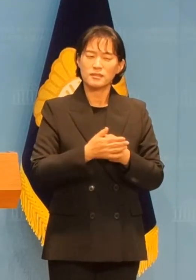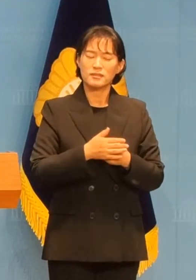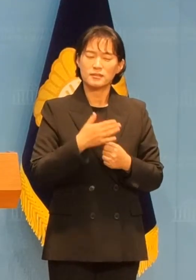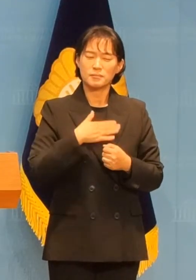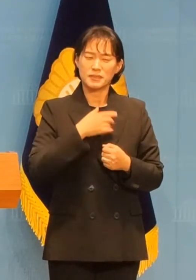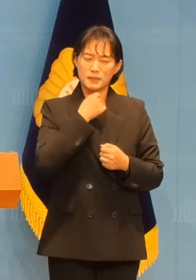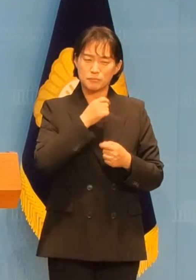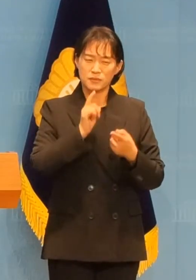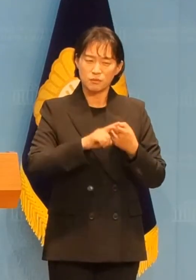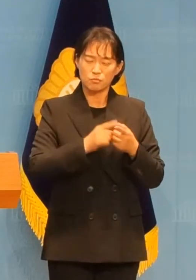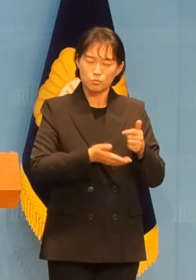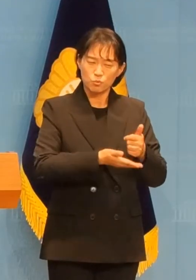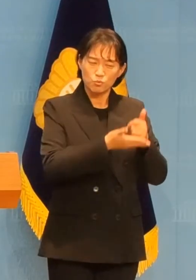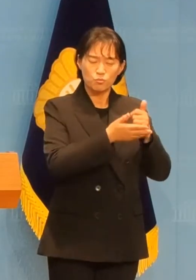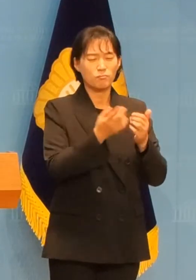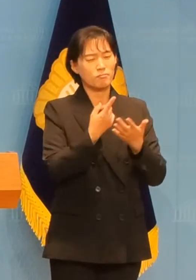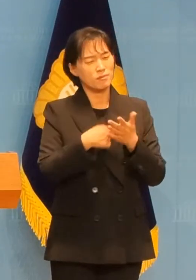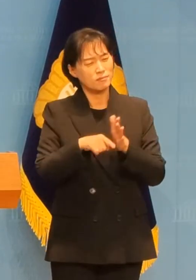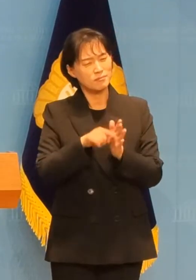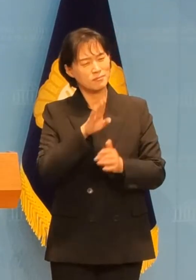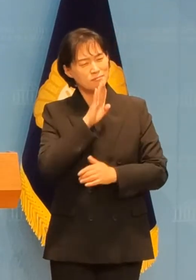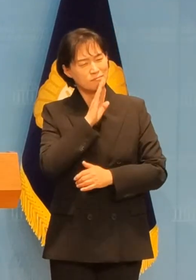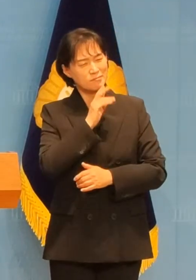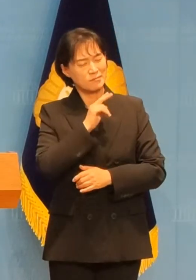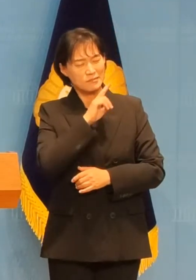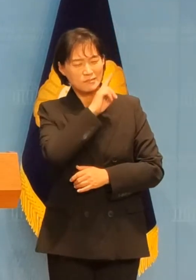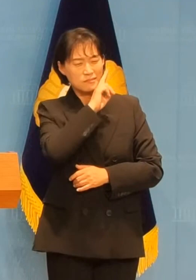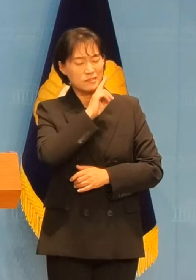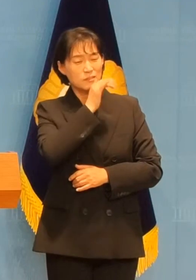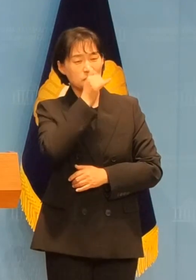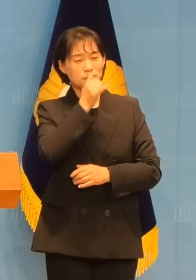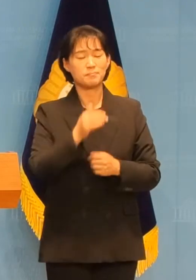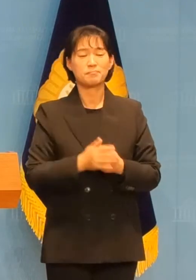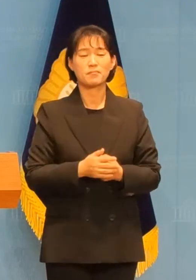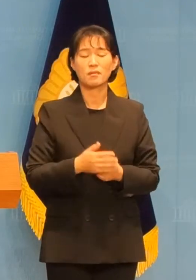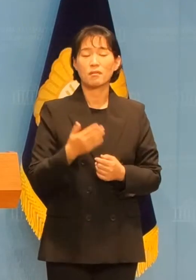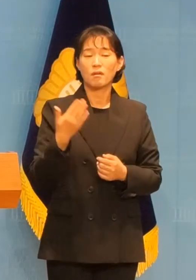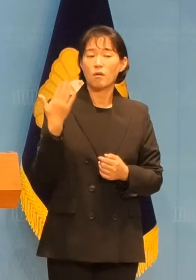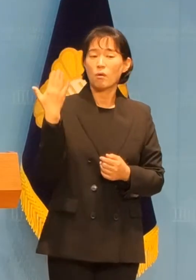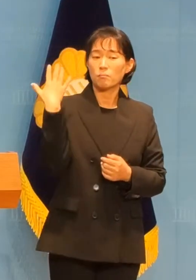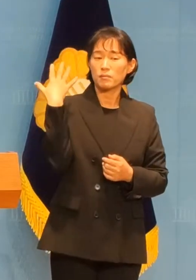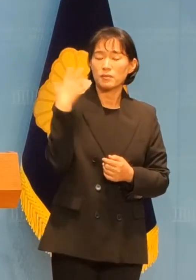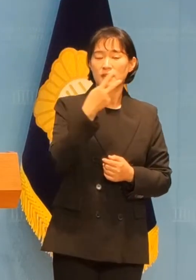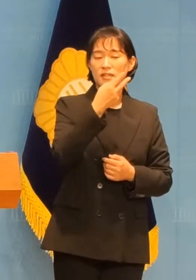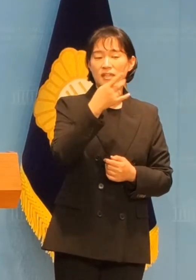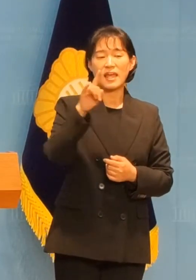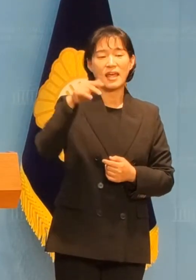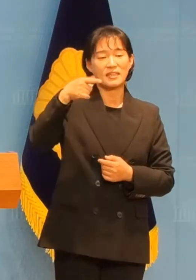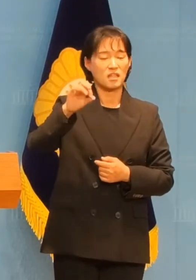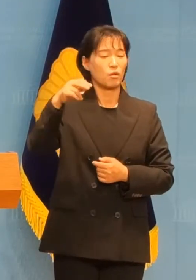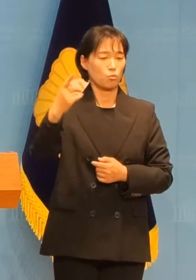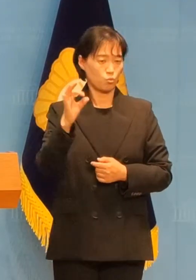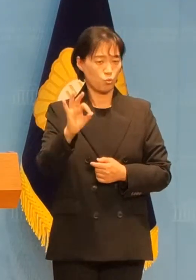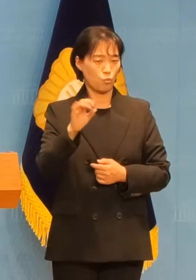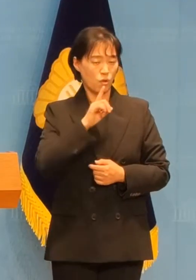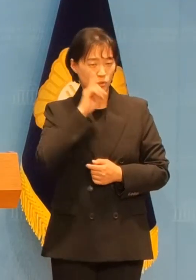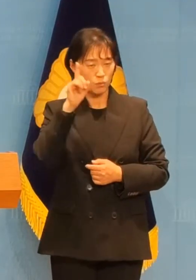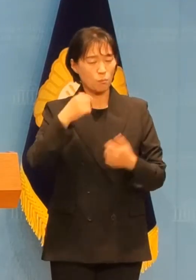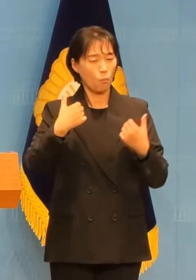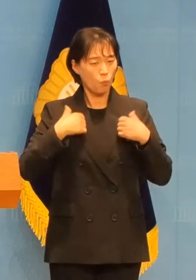가질 수밖에 없습니다. 얼마 전 대장동 항소 포기 결정에 대한 경위 설명을